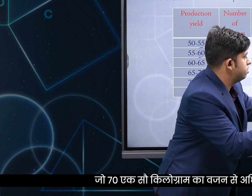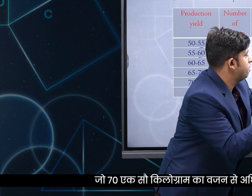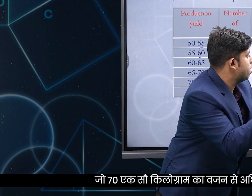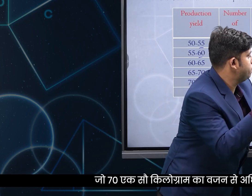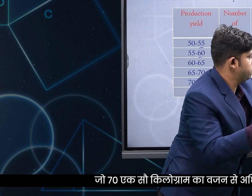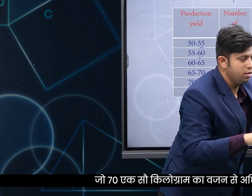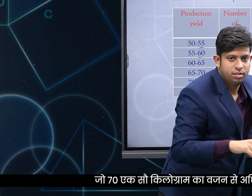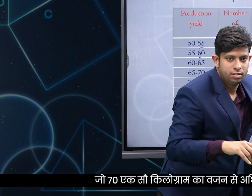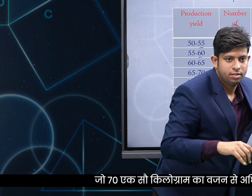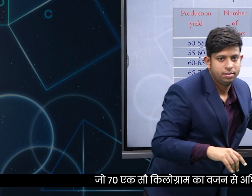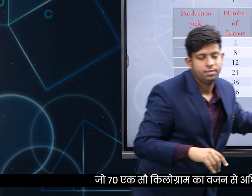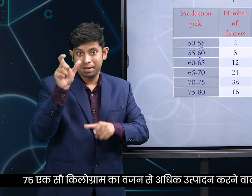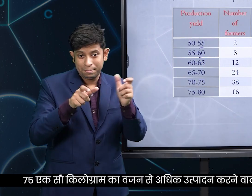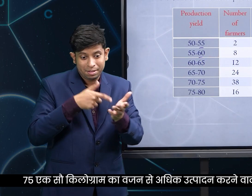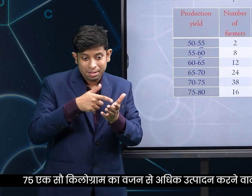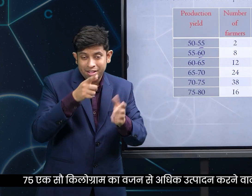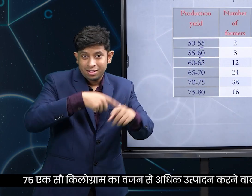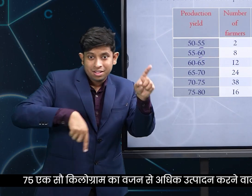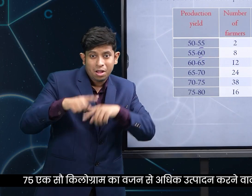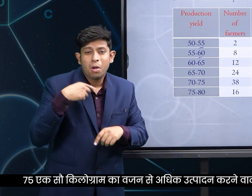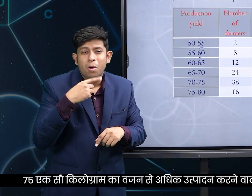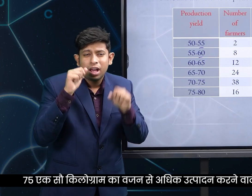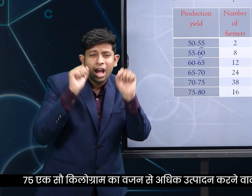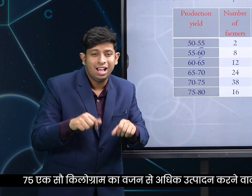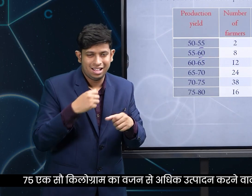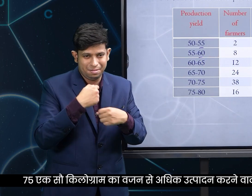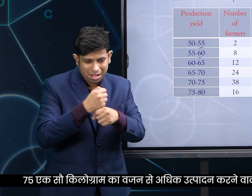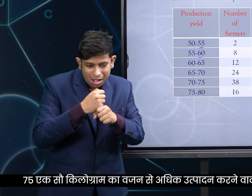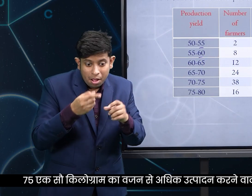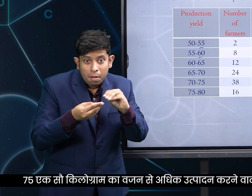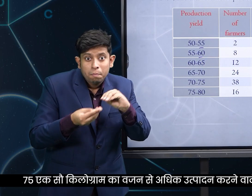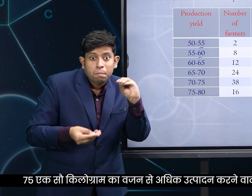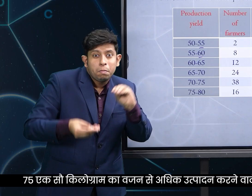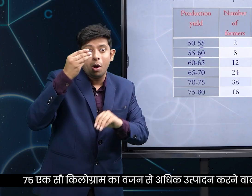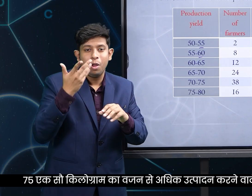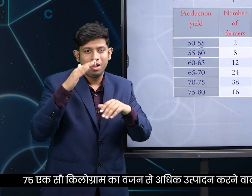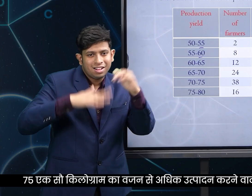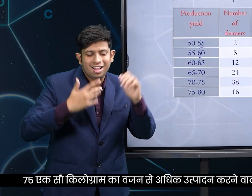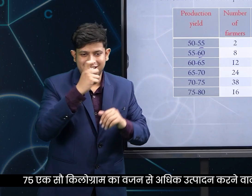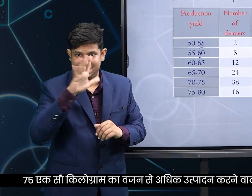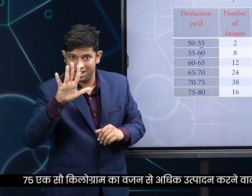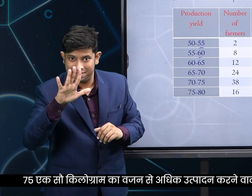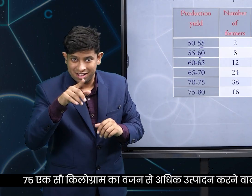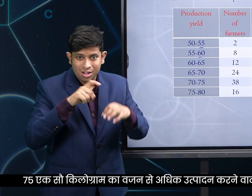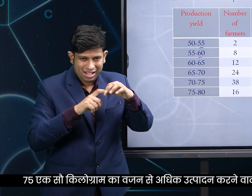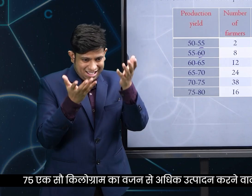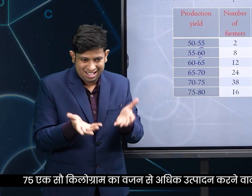कर सकते हैं। 75 100 किलोग्राम का वजन से अधिक उत्पादन करने वाले किसानों की संख्या ज्ञात करने